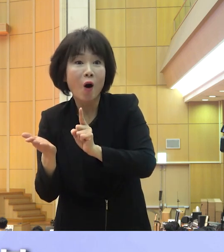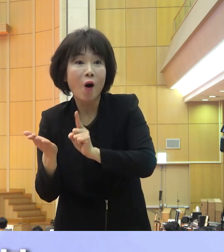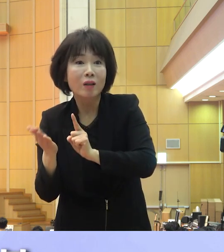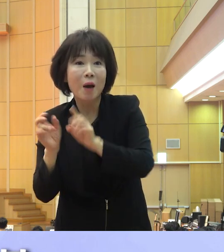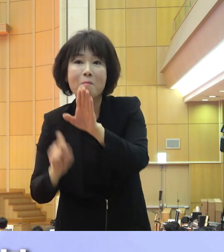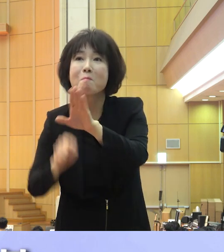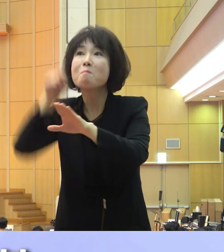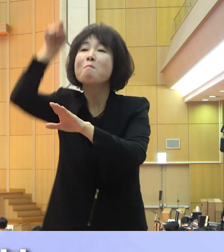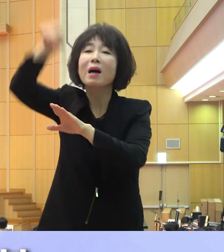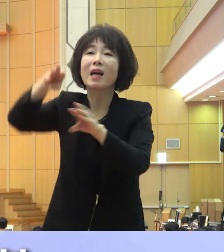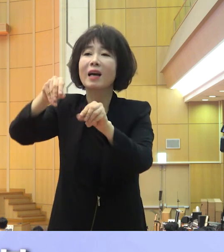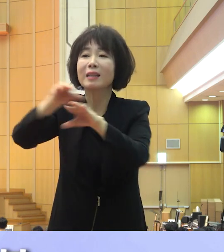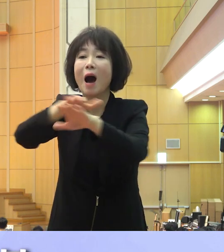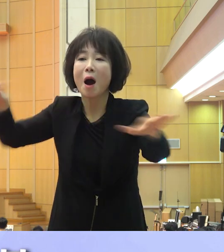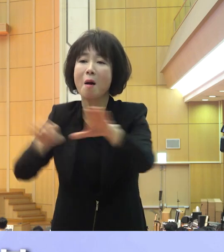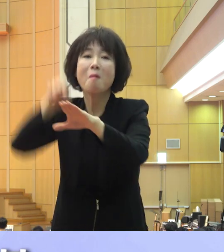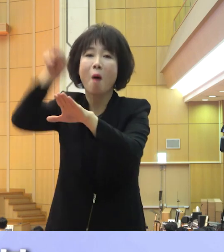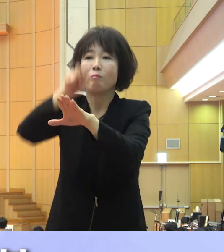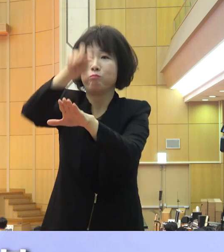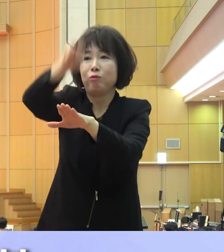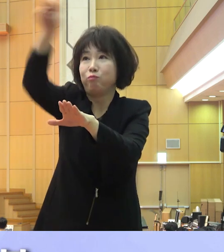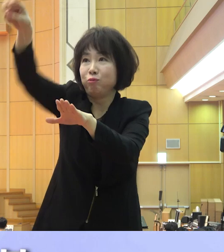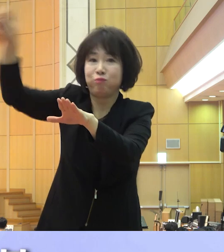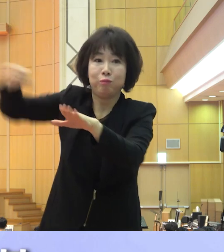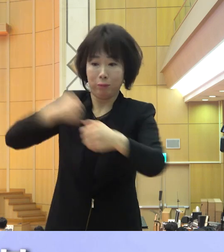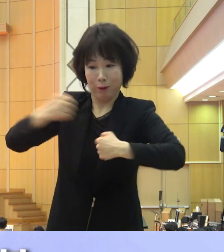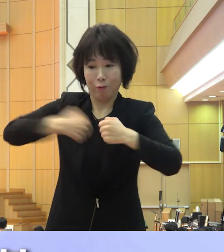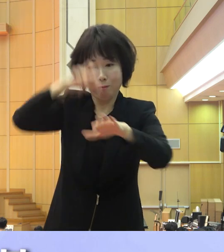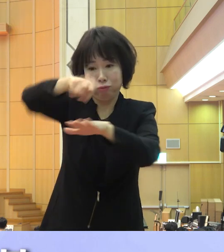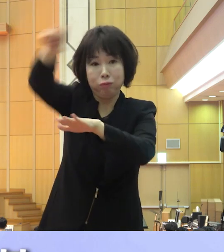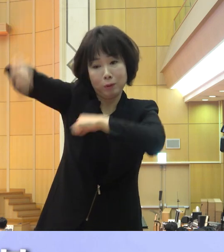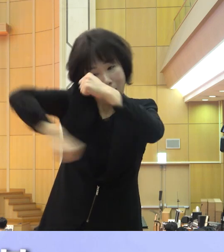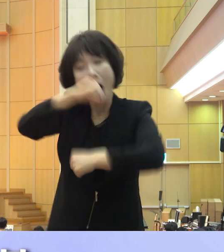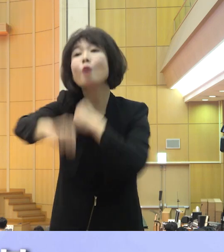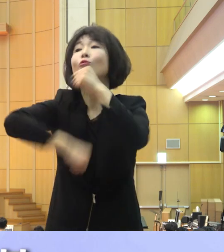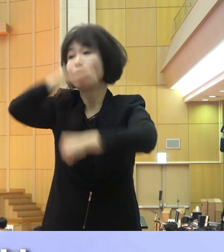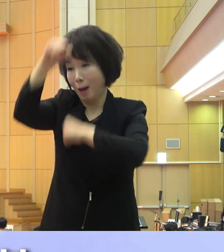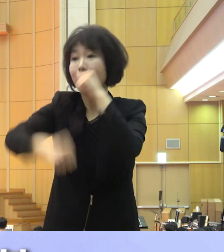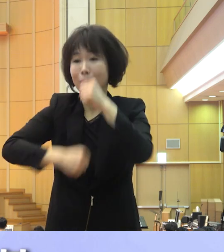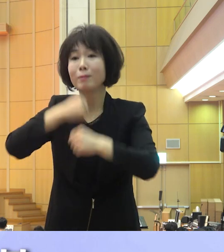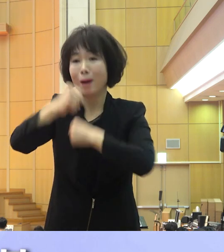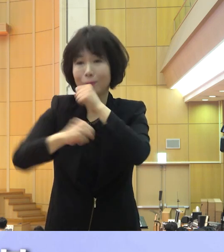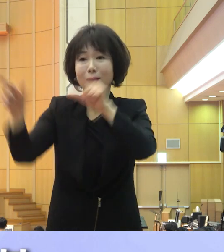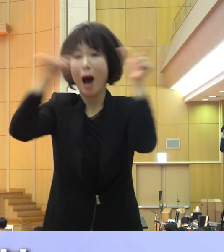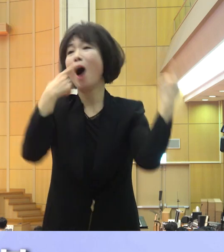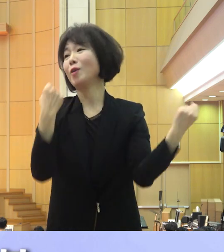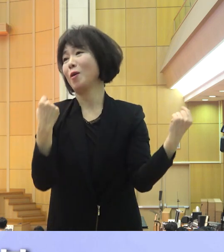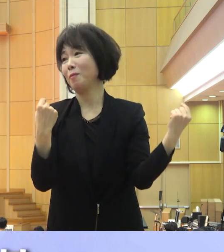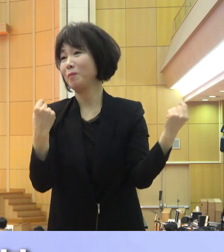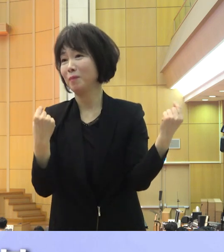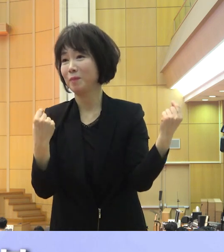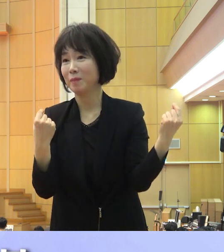잔디밭 아름다운 벌판에 뛰어다니면서 삽니다. 이래서